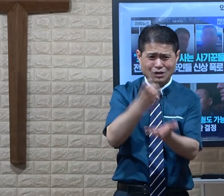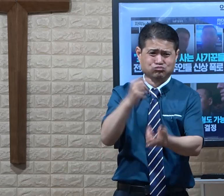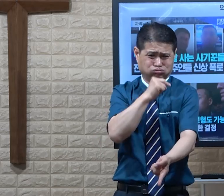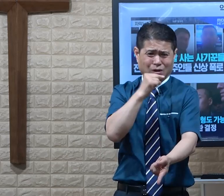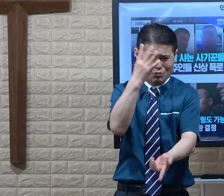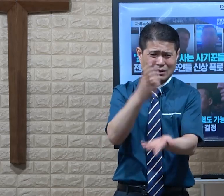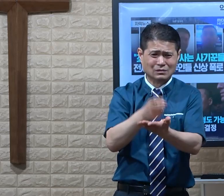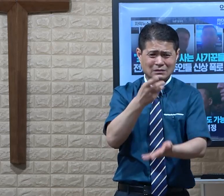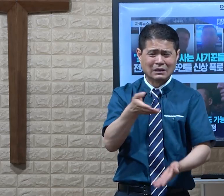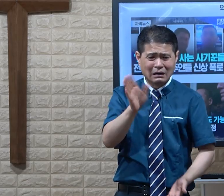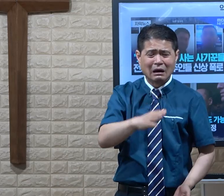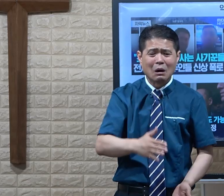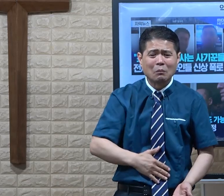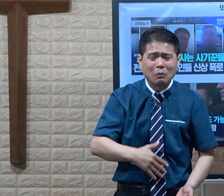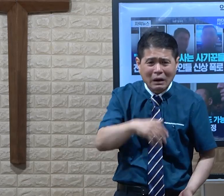좋다고 하니